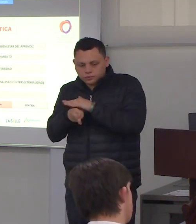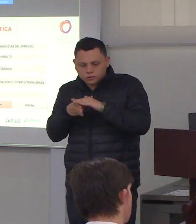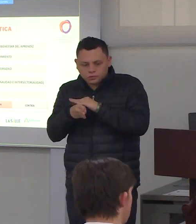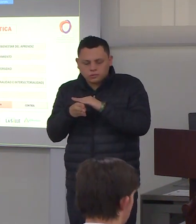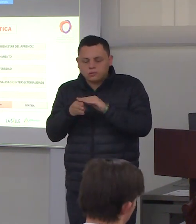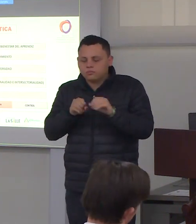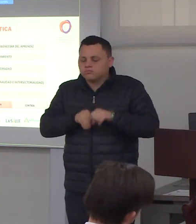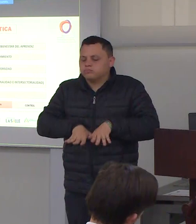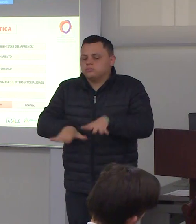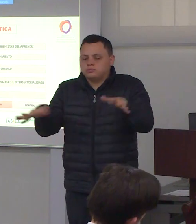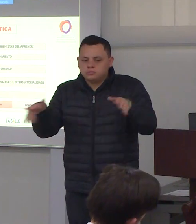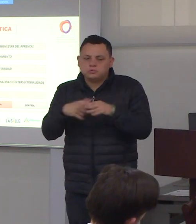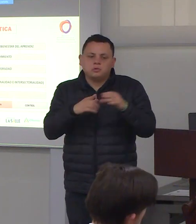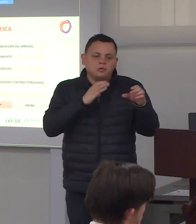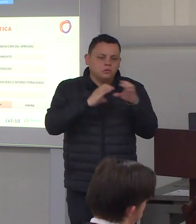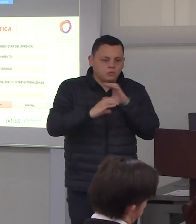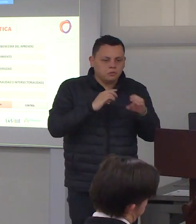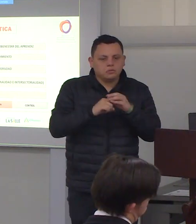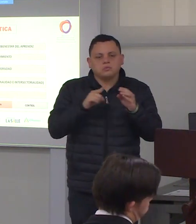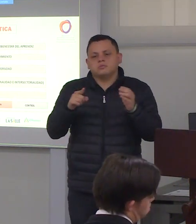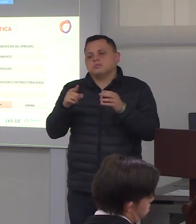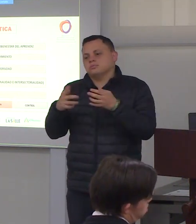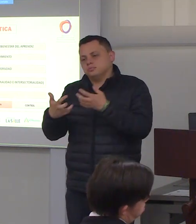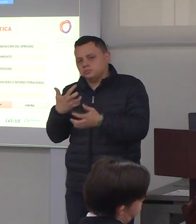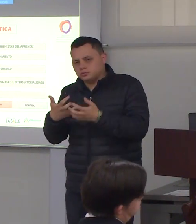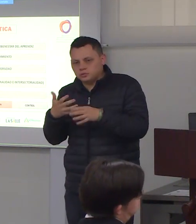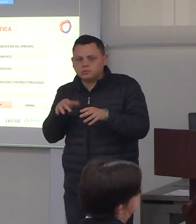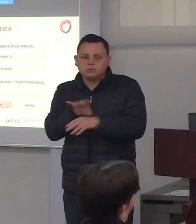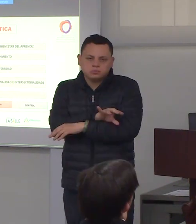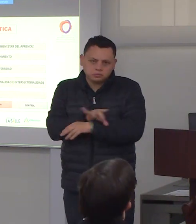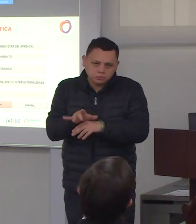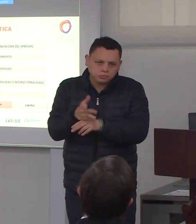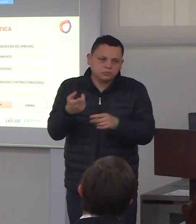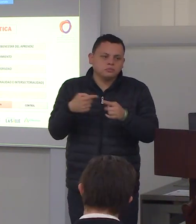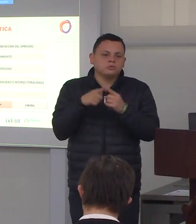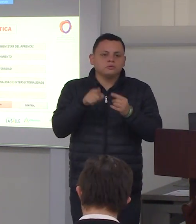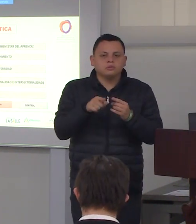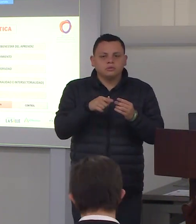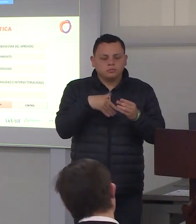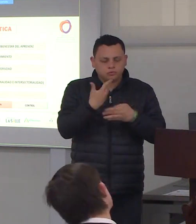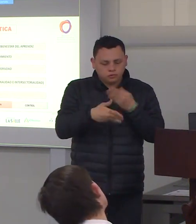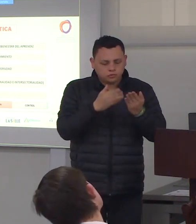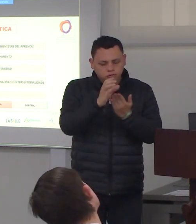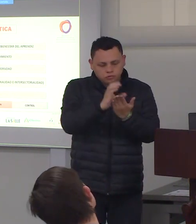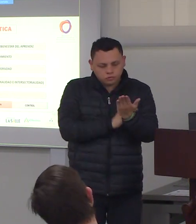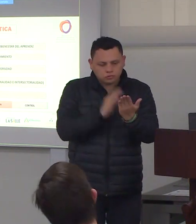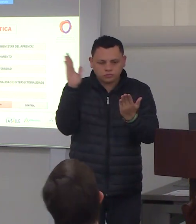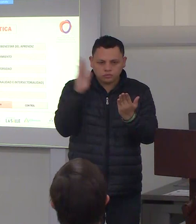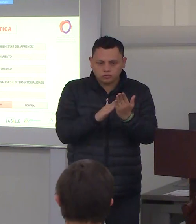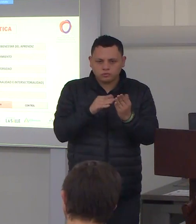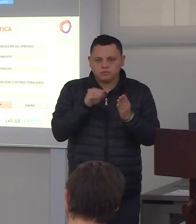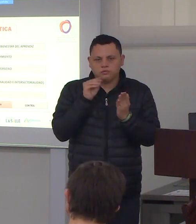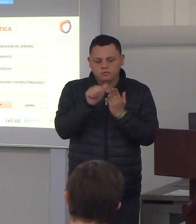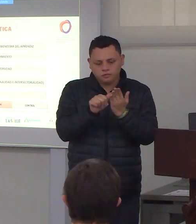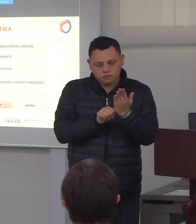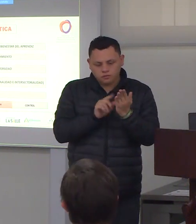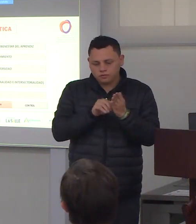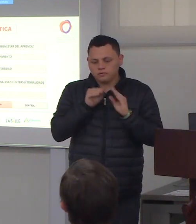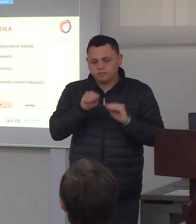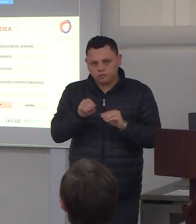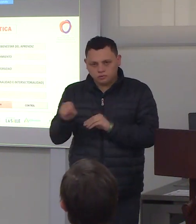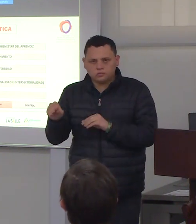permear, entonces comunicaciones, sistemas, los mismos desarrollos curriculares de los programas de formación que nosotros tenemos,